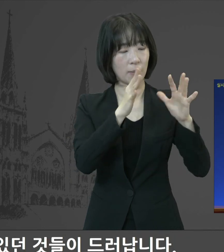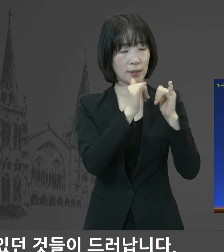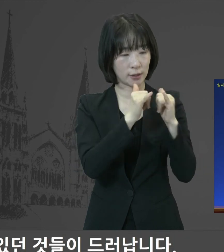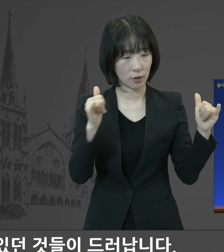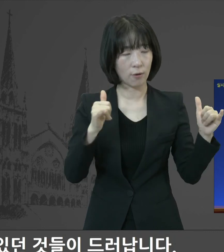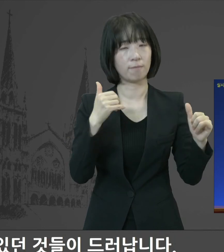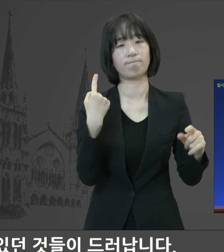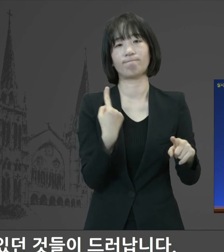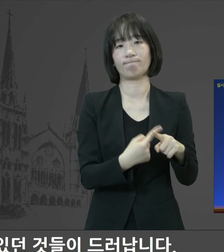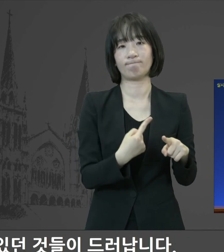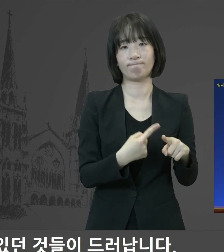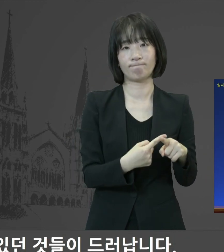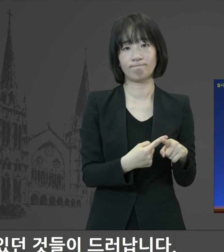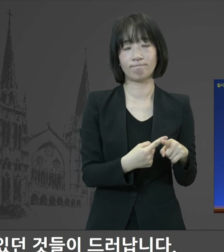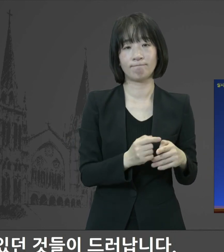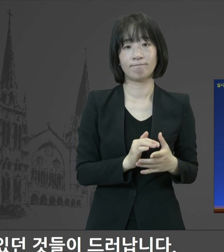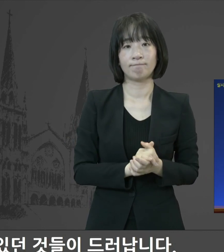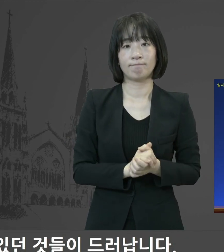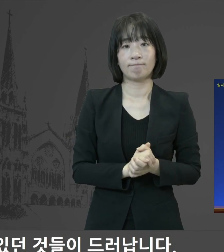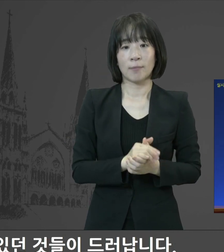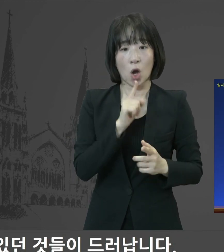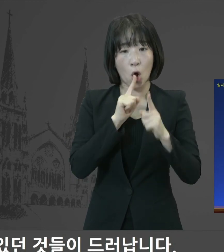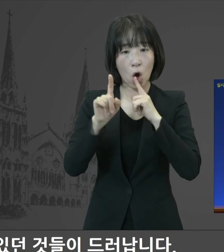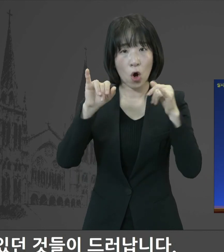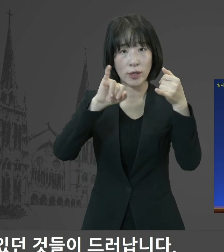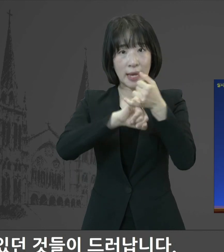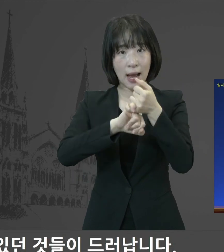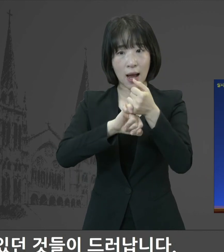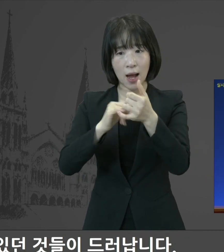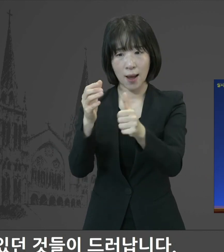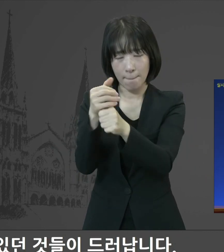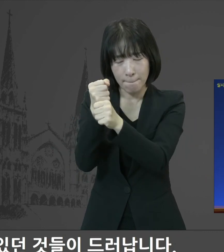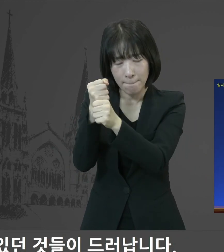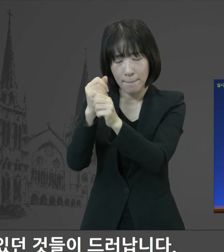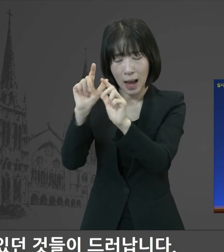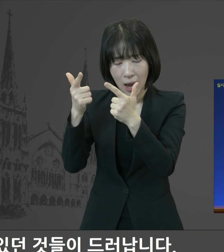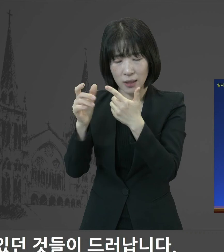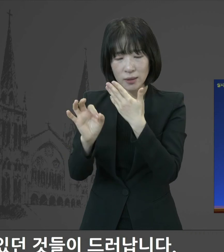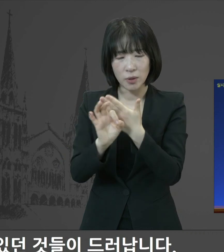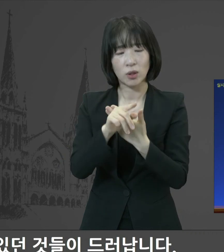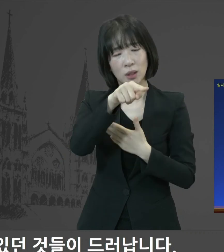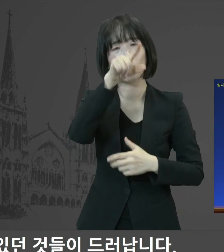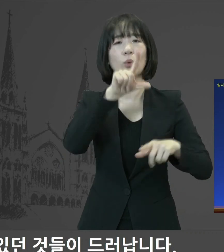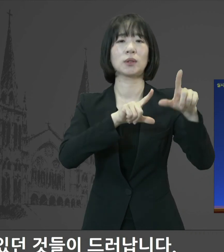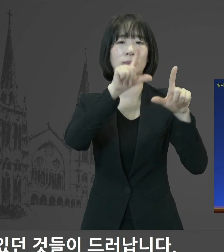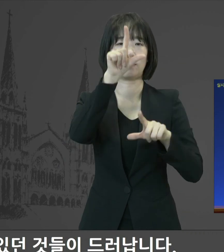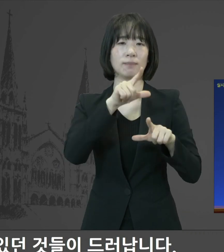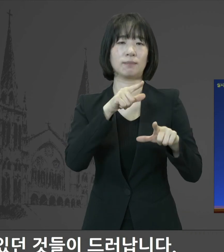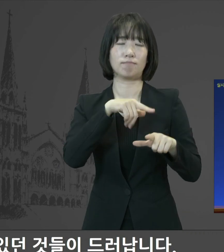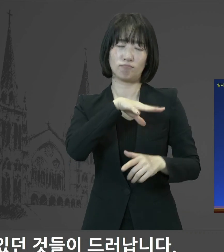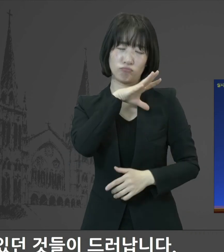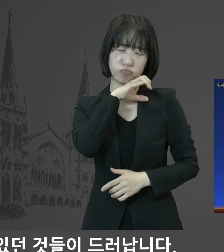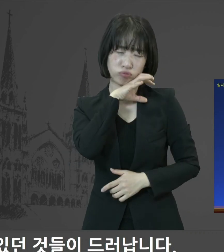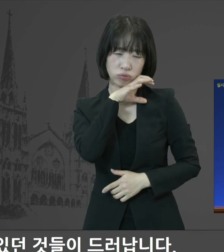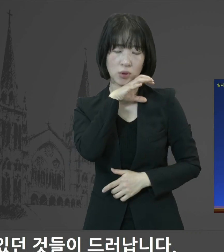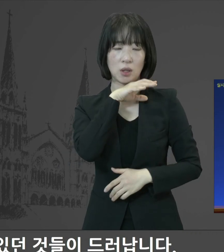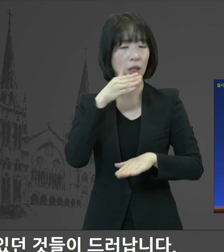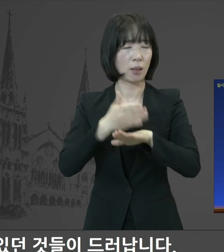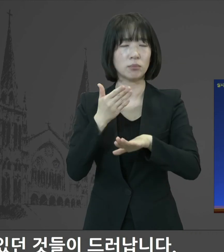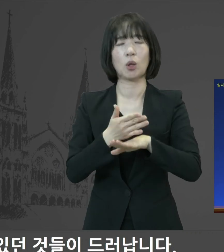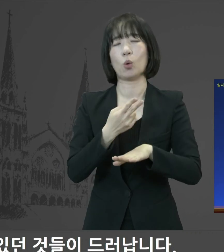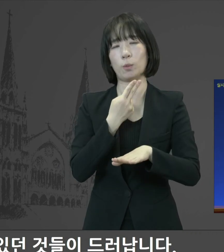모습이었습니다. 언약을 붙들고 살지 않은 사람들의 모습이었습니다. 사랑하는